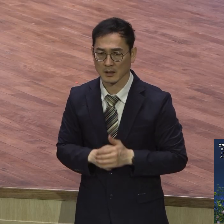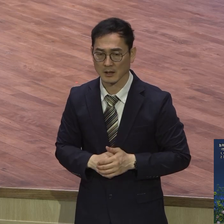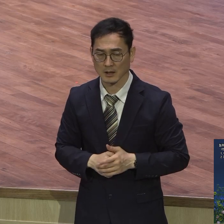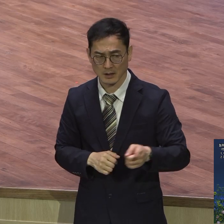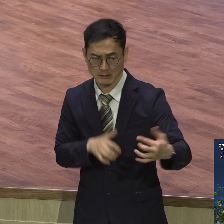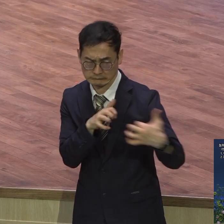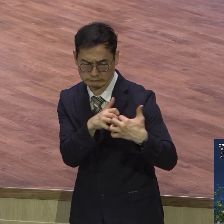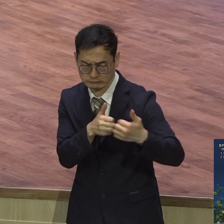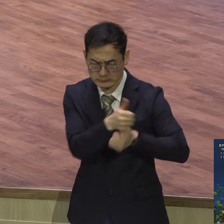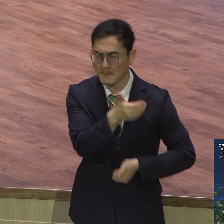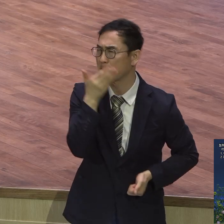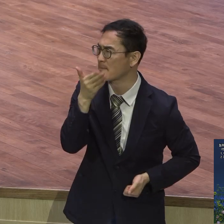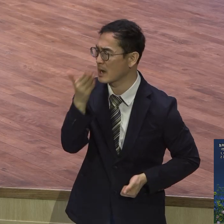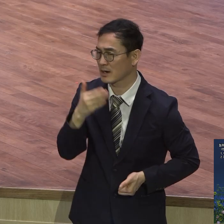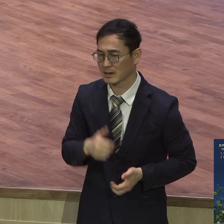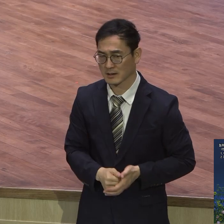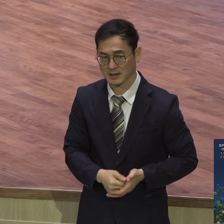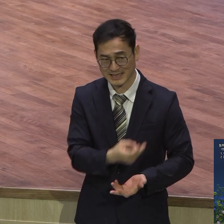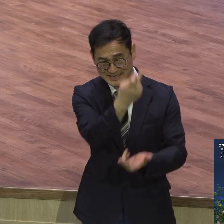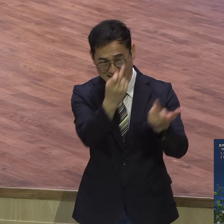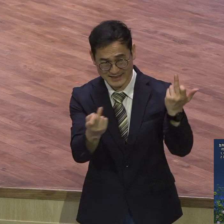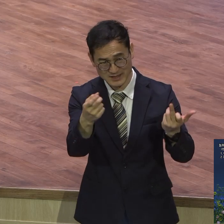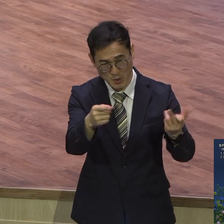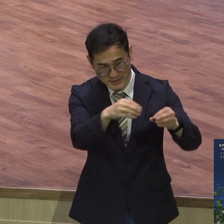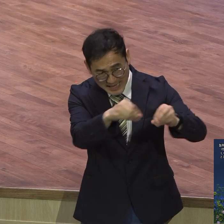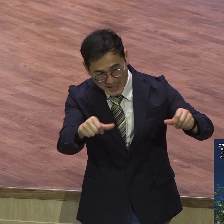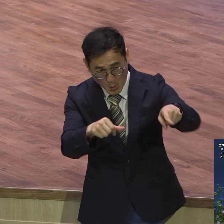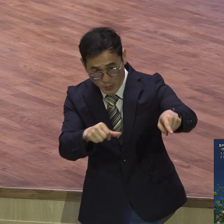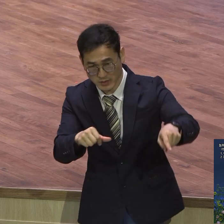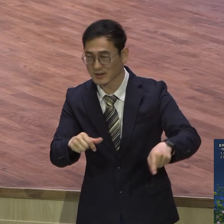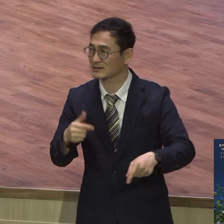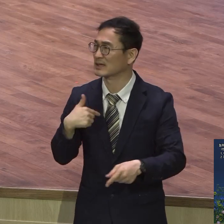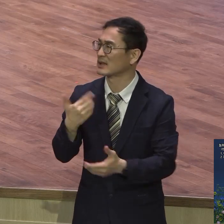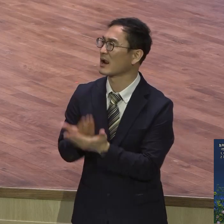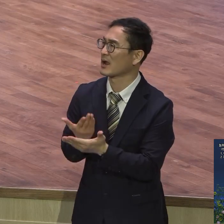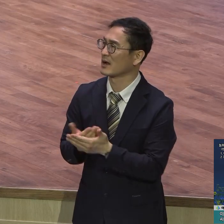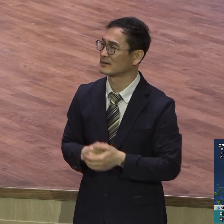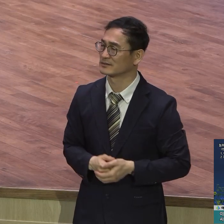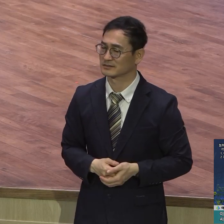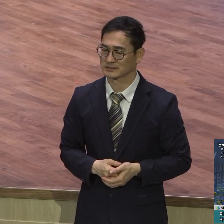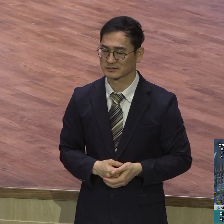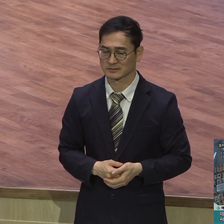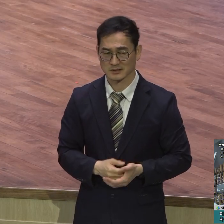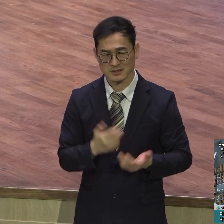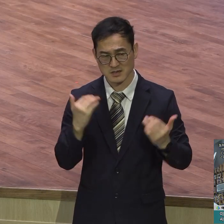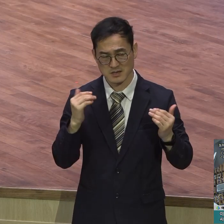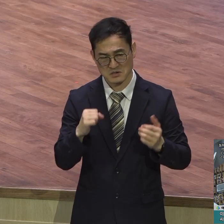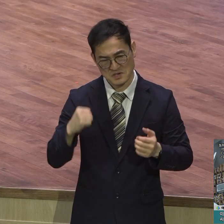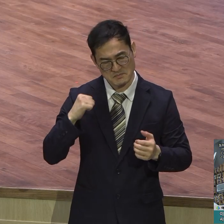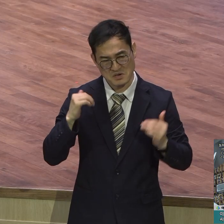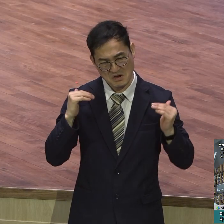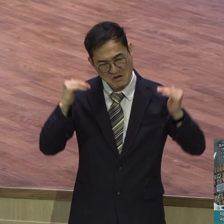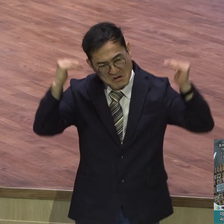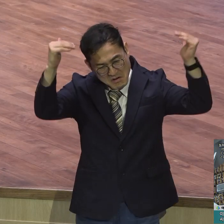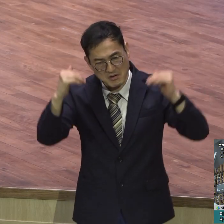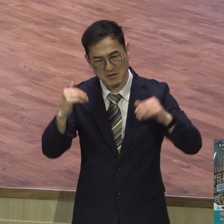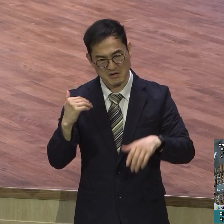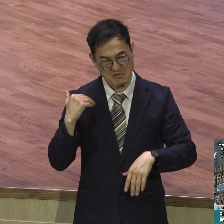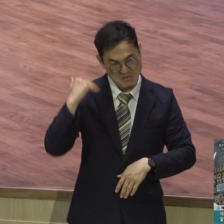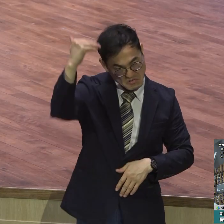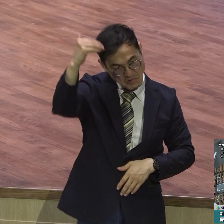이 산지를 지금 내게 주셨어요 당신도 그날에 들었을거니와 그곳에 안학 사람도 있고 그 성읍은 크고